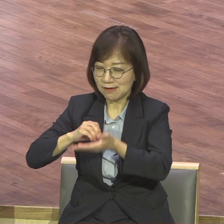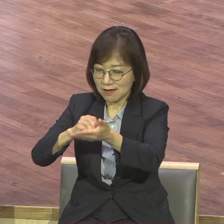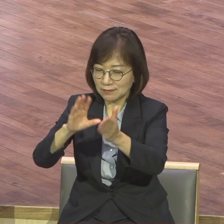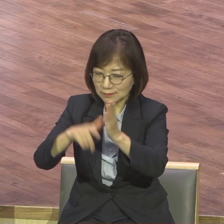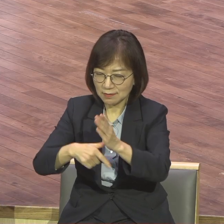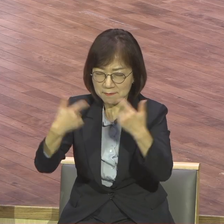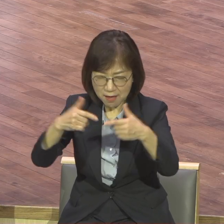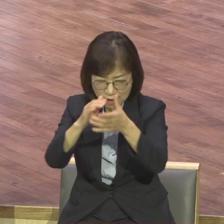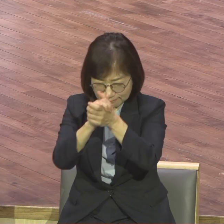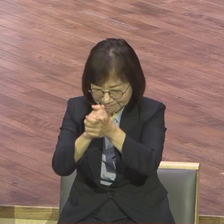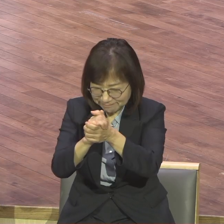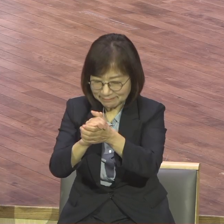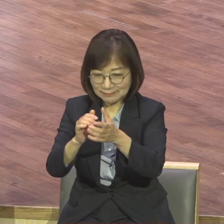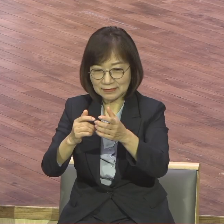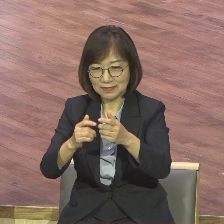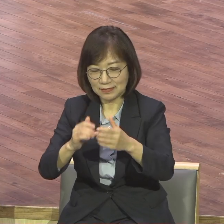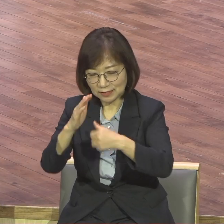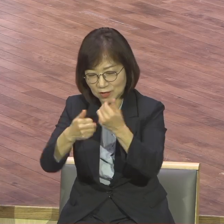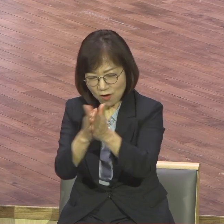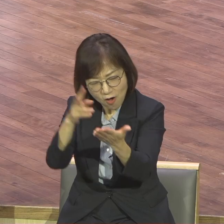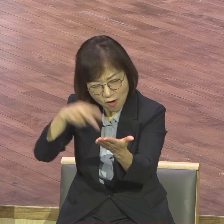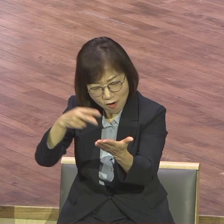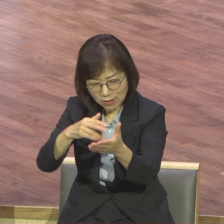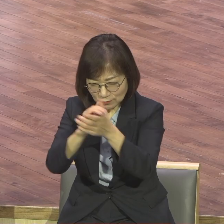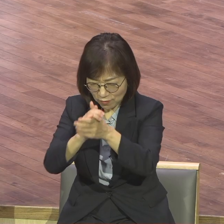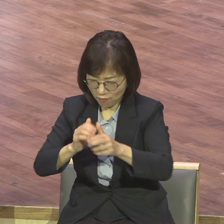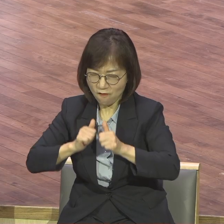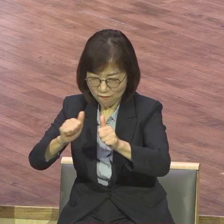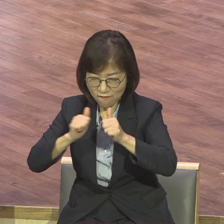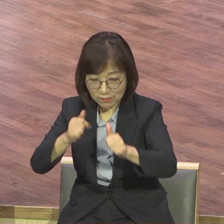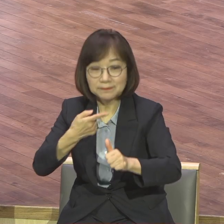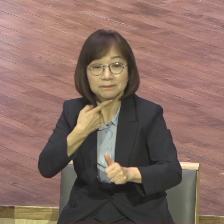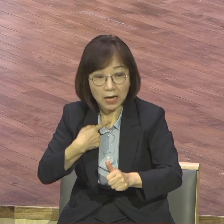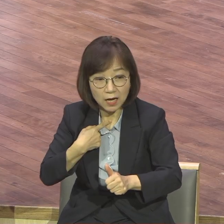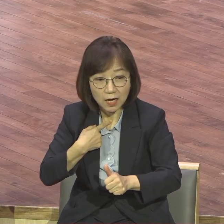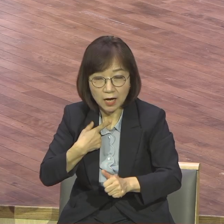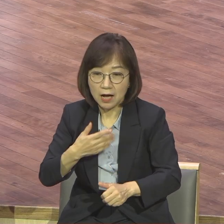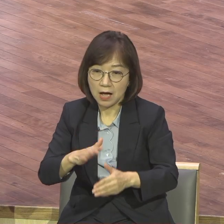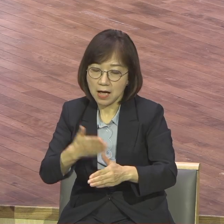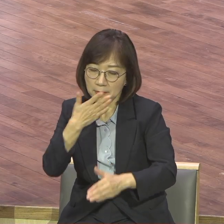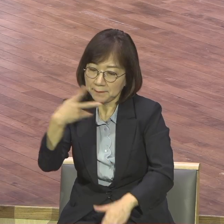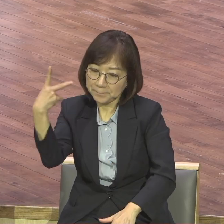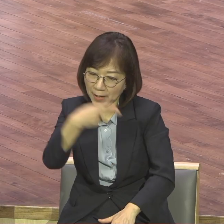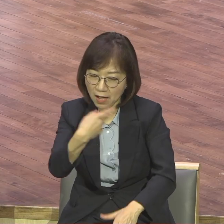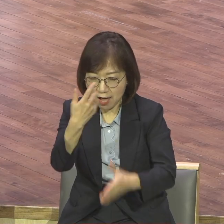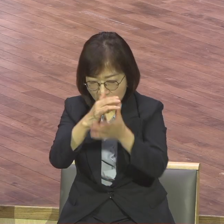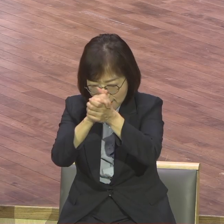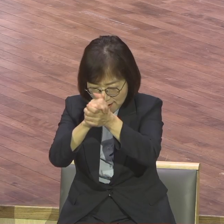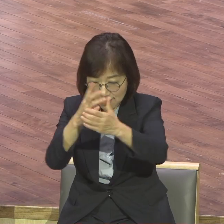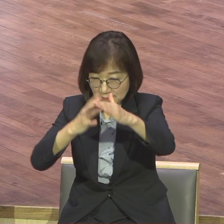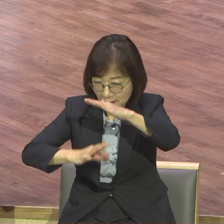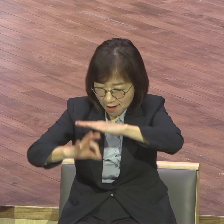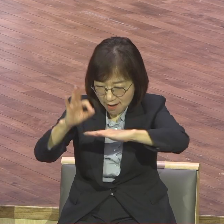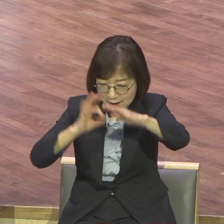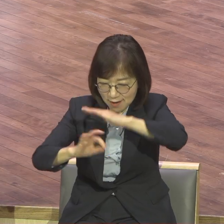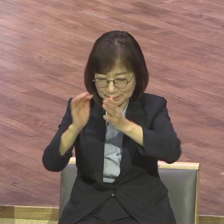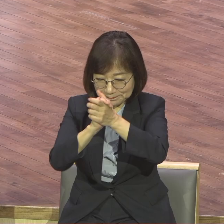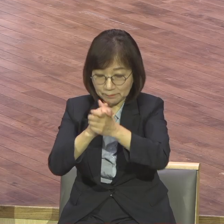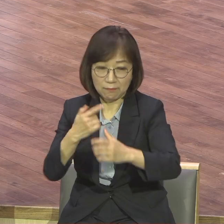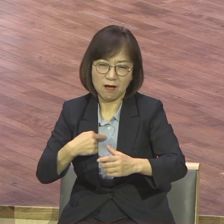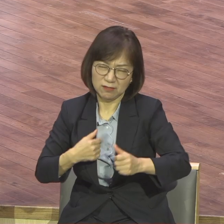근데 아무 변화가 없어. 아무 변화가 없었다니까요. 막 금식기도 하고 막 절하기도 하고 변화가